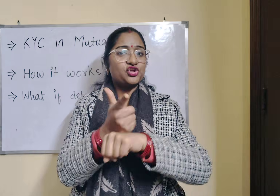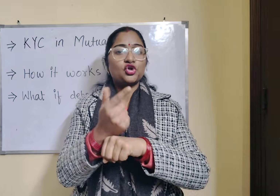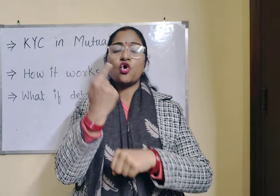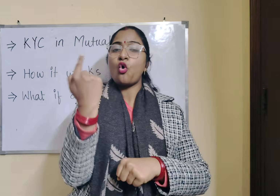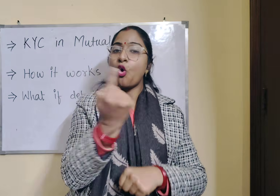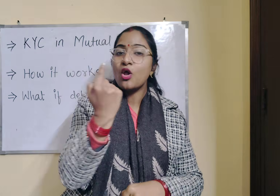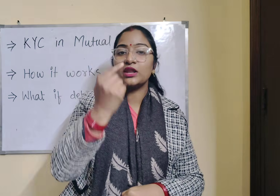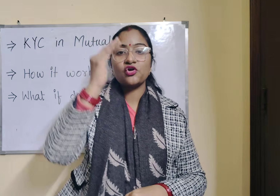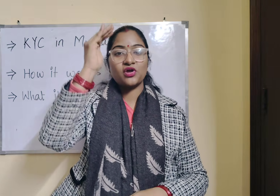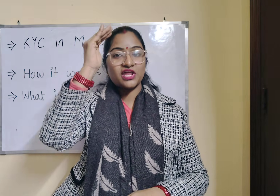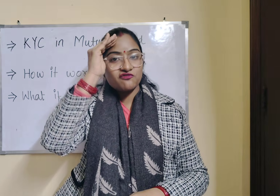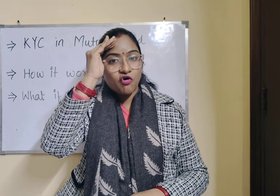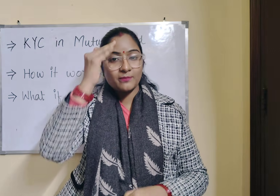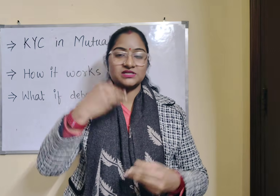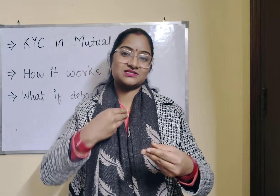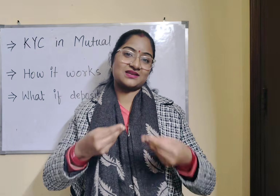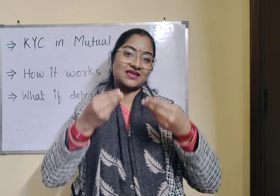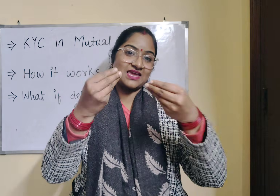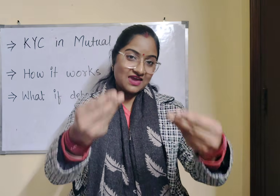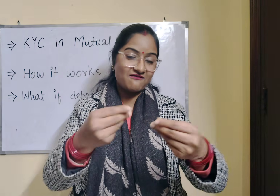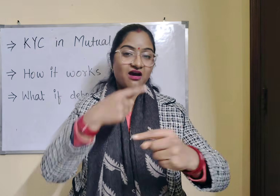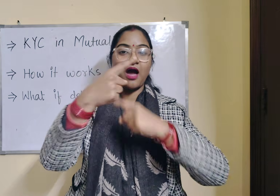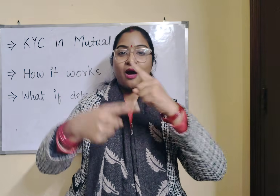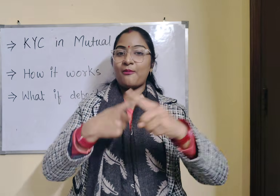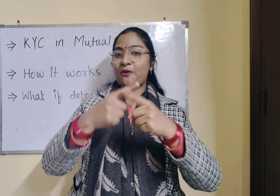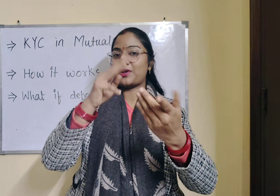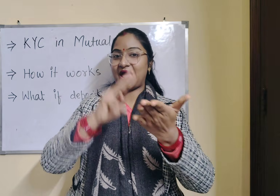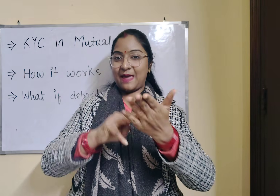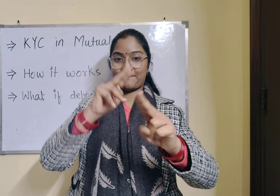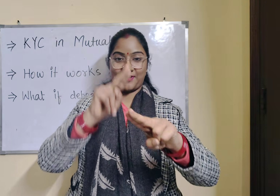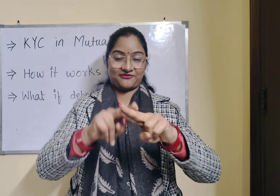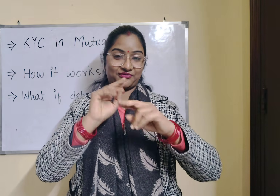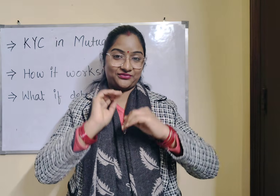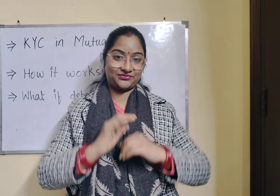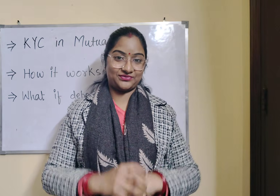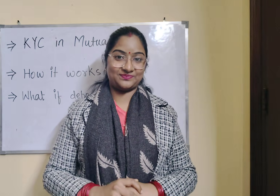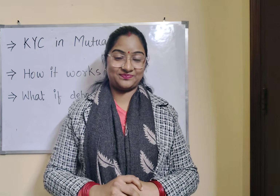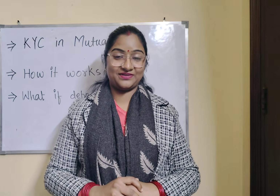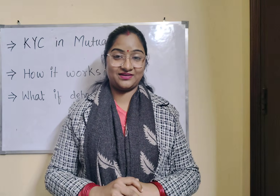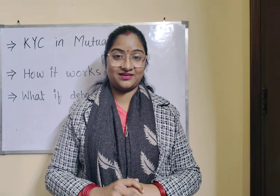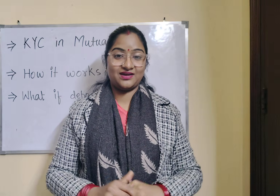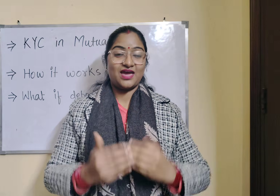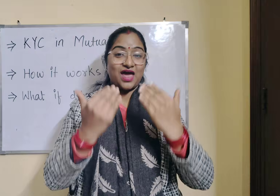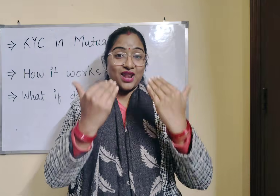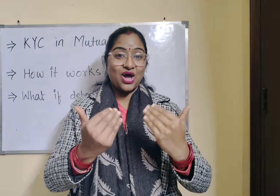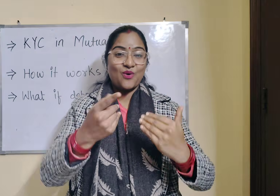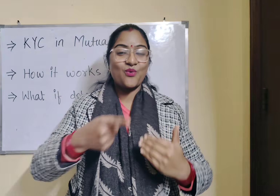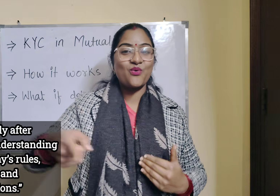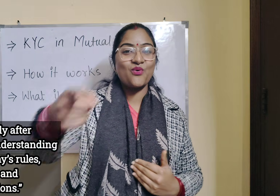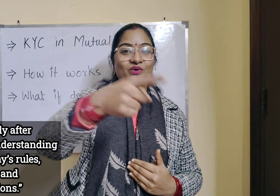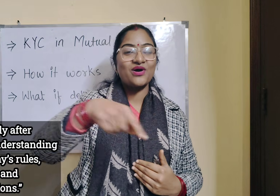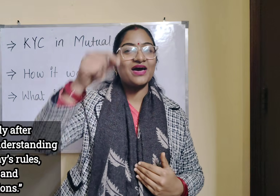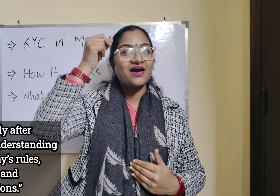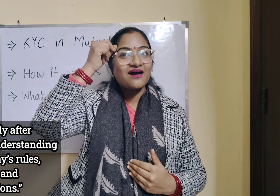बार देखिएगा। ये जो मैंने वीडियो बनाई है ये सिर्फ एक आपकी इन्फॉर्मेशन और एजुकेशनल पर्पस के लिए बनाई